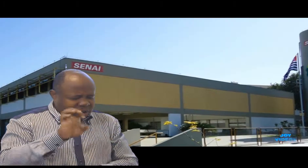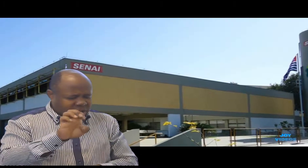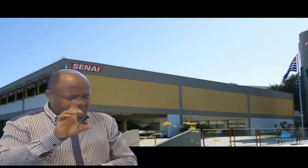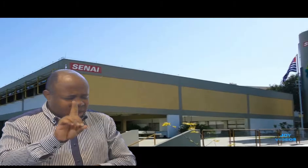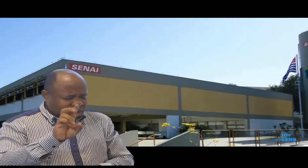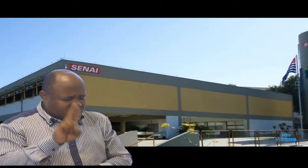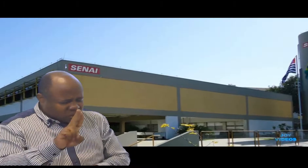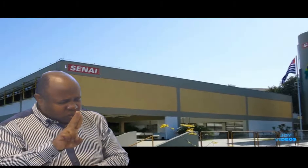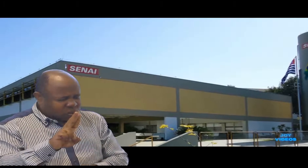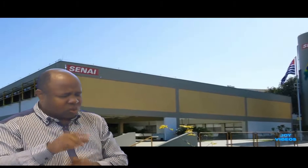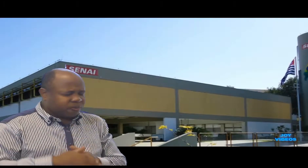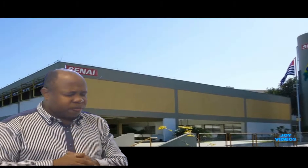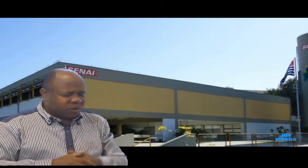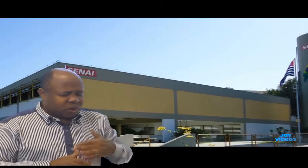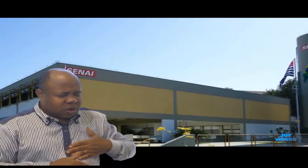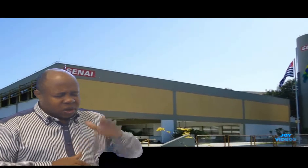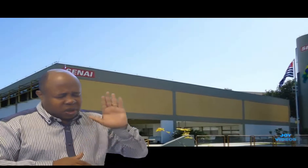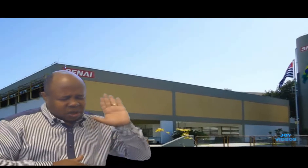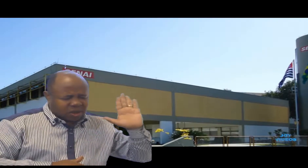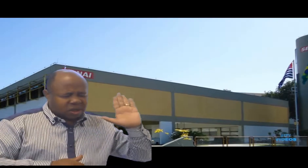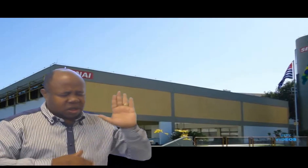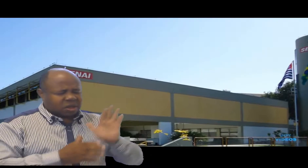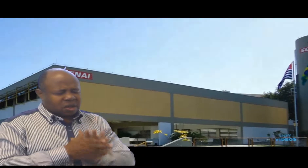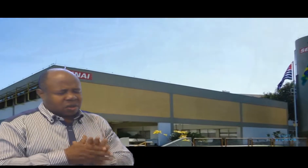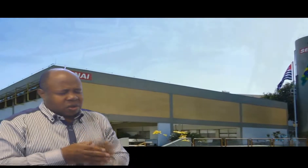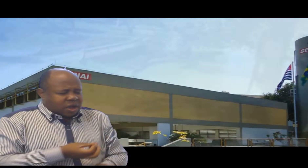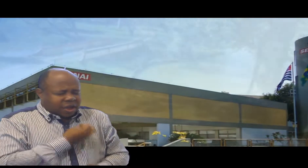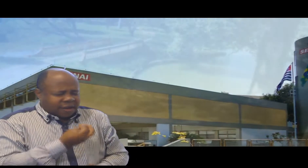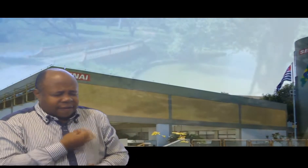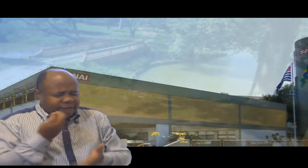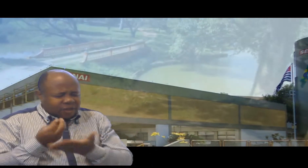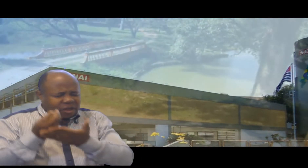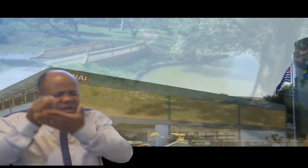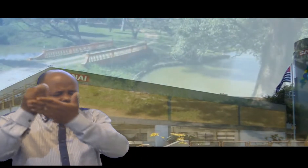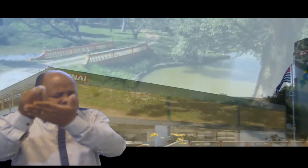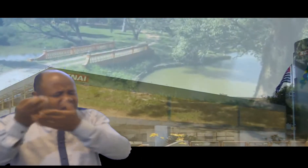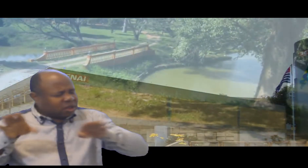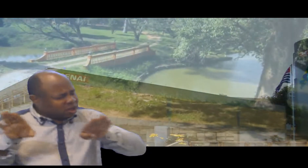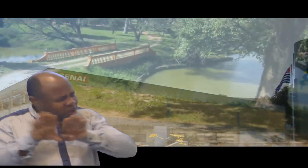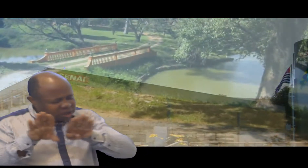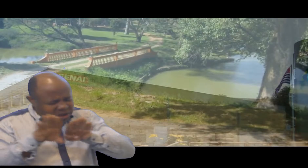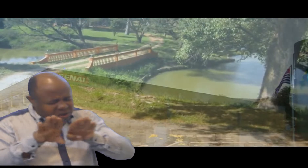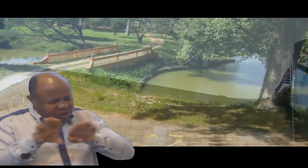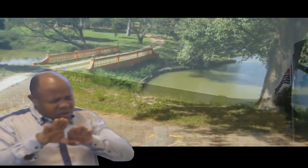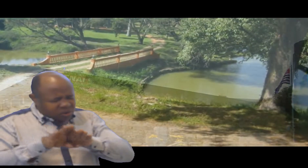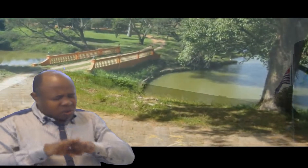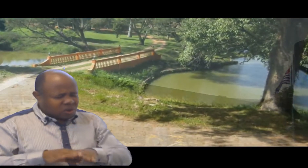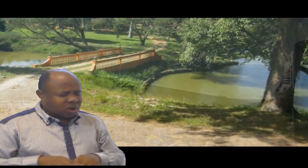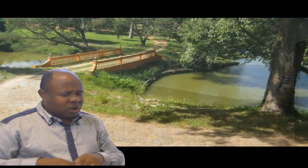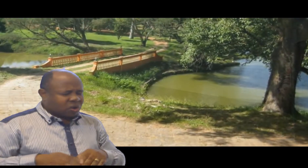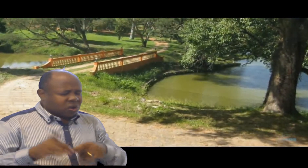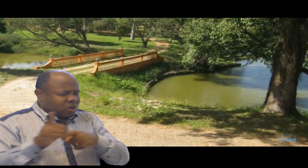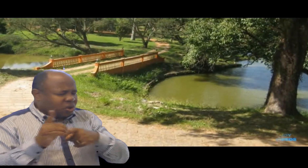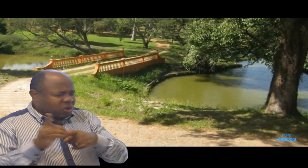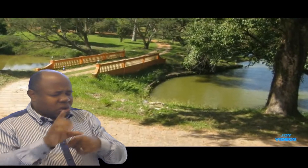Deus. Eu coloco a vida, Senhor Deus, também da doutora Dora e, Senhor